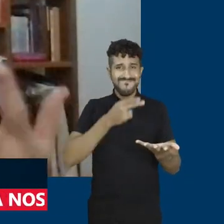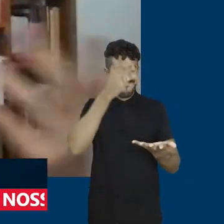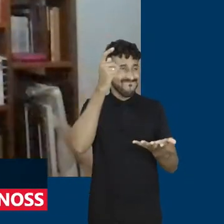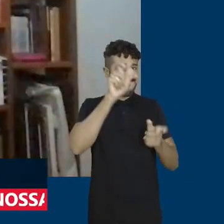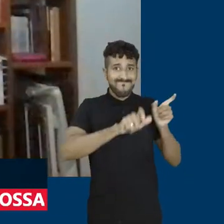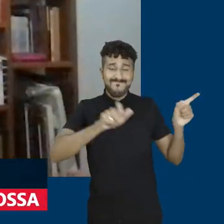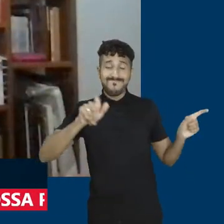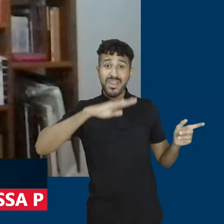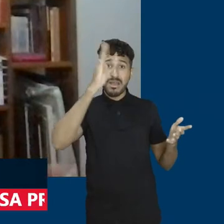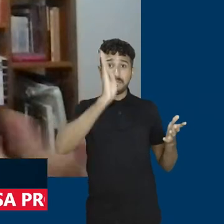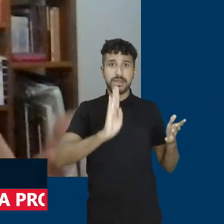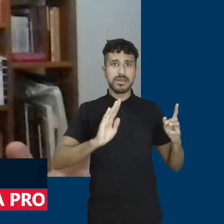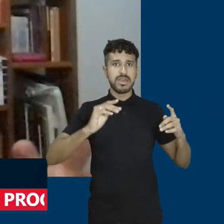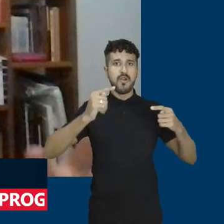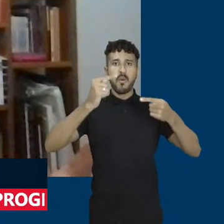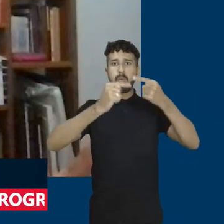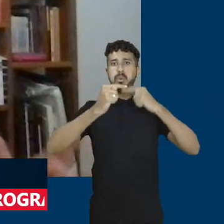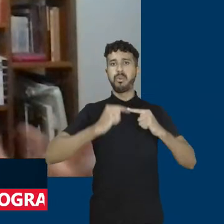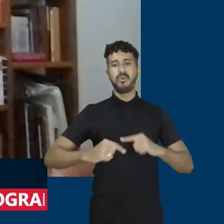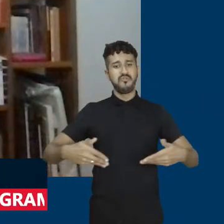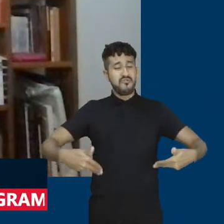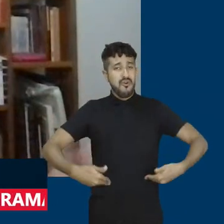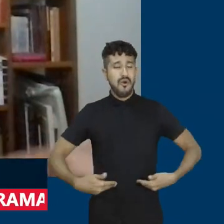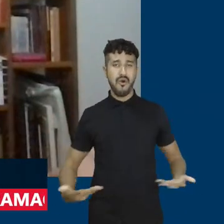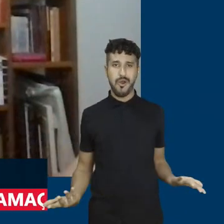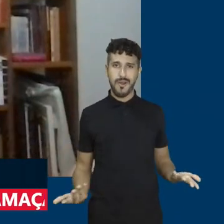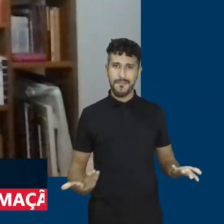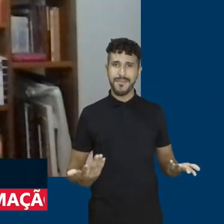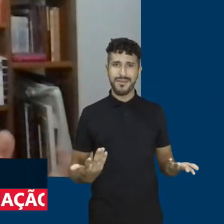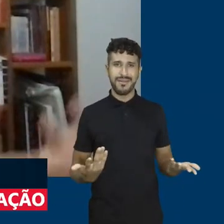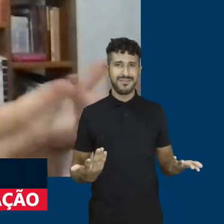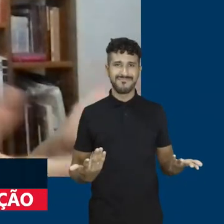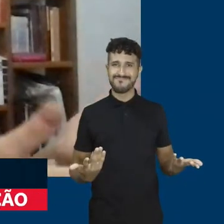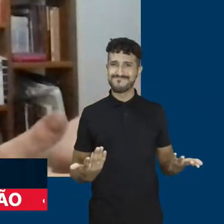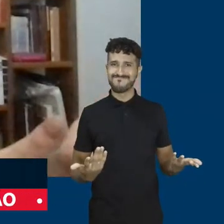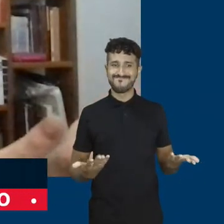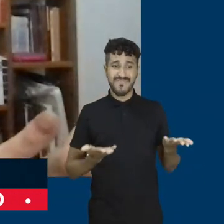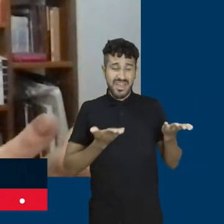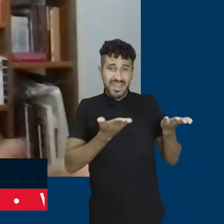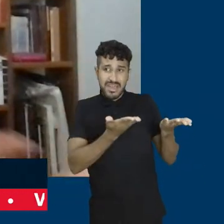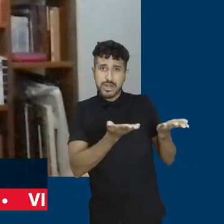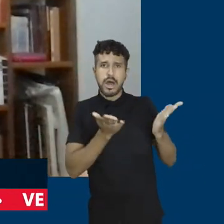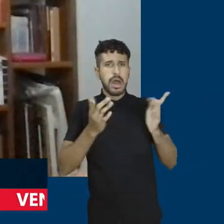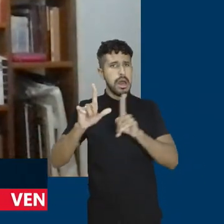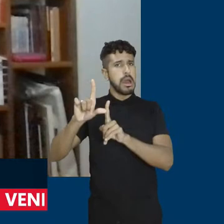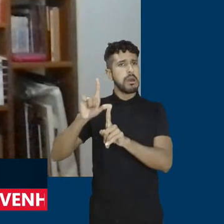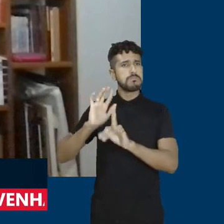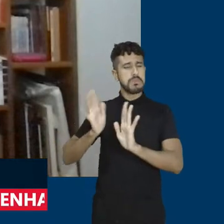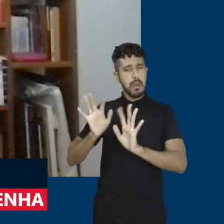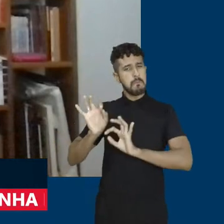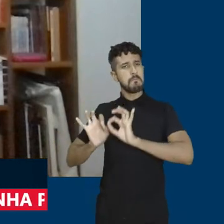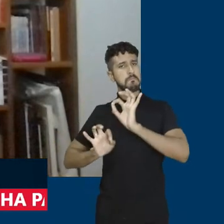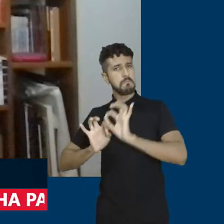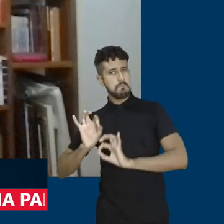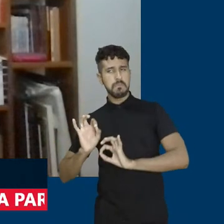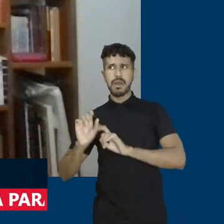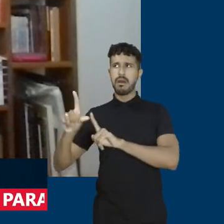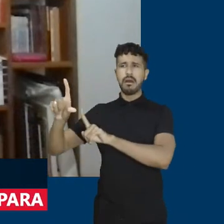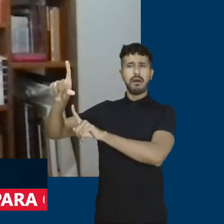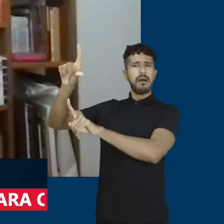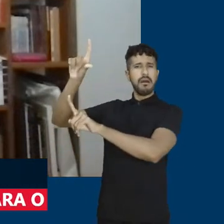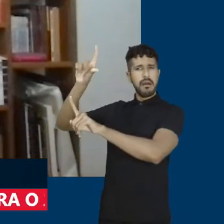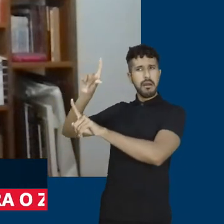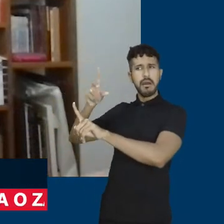assim, o Brasil voltou ao mapa da fome. Eu diria que é praticamente... Estava dado já, né? Eu vinha falando isso antes